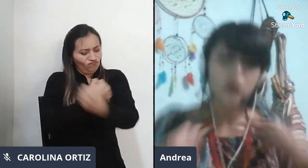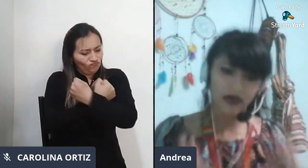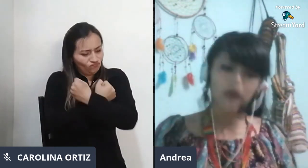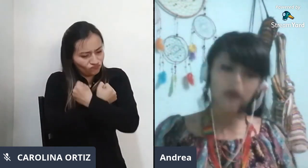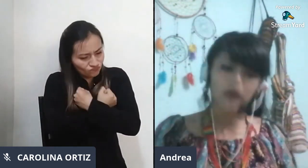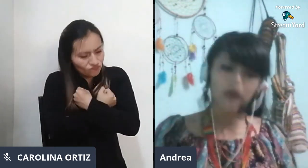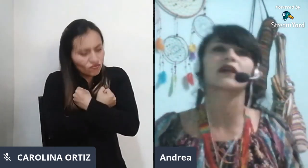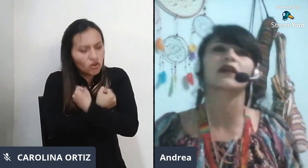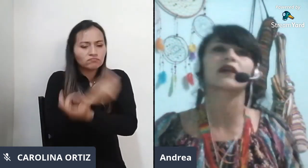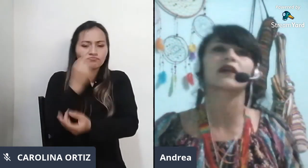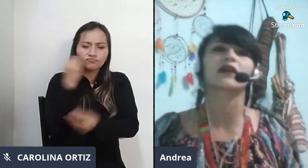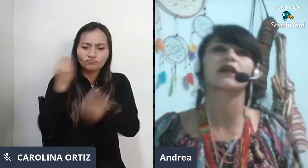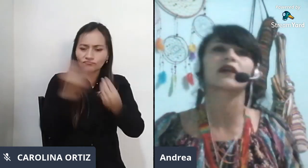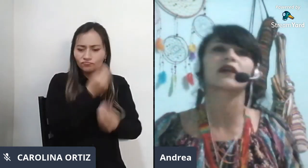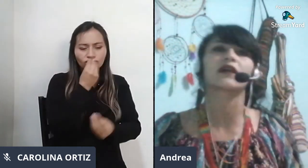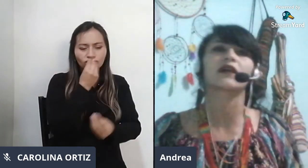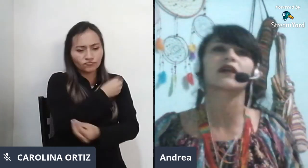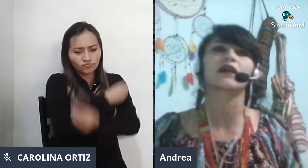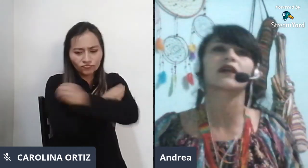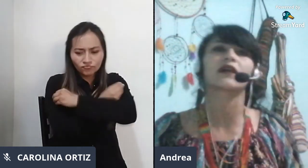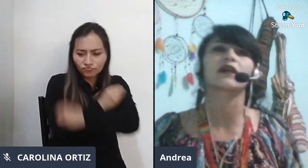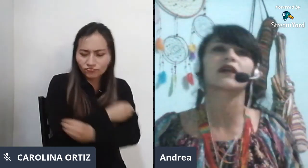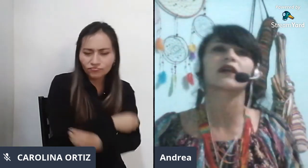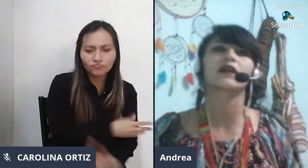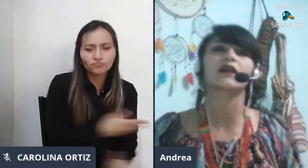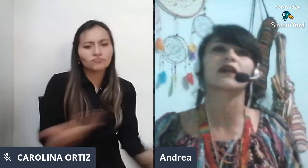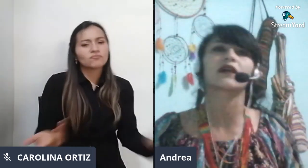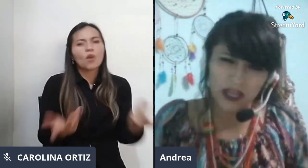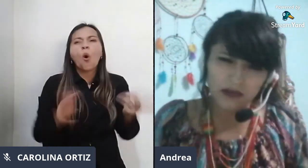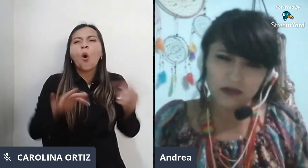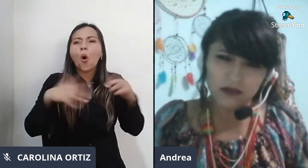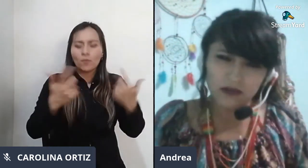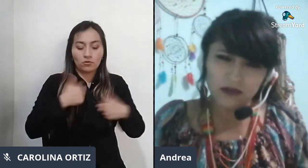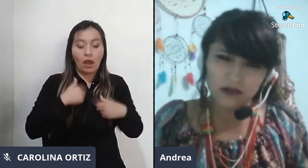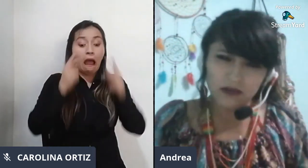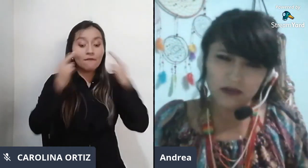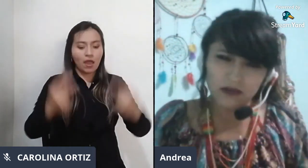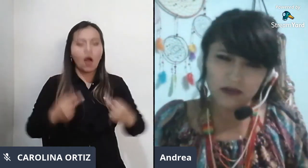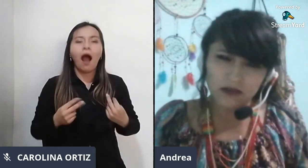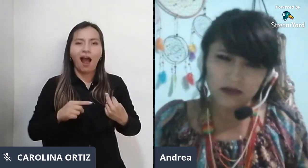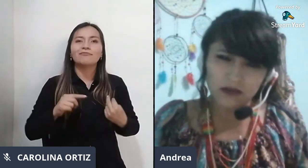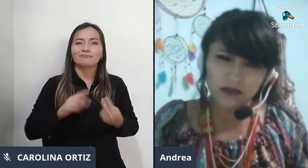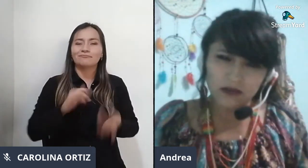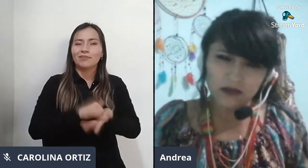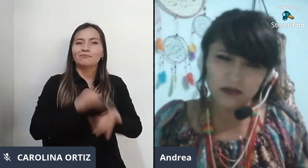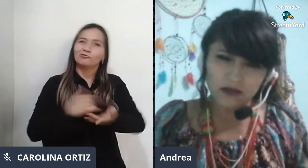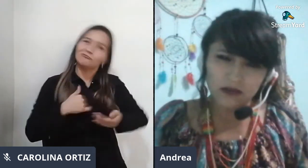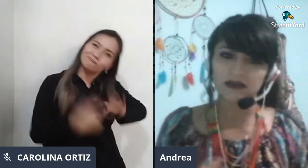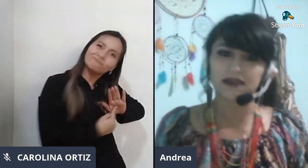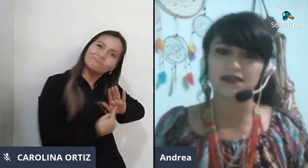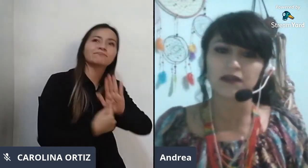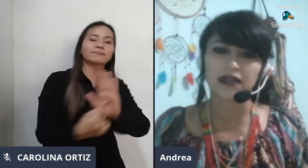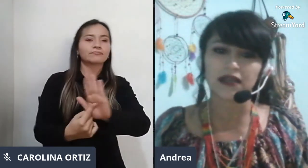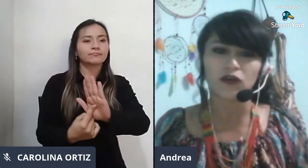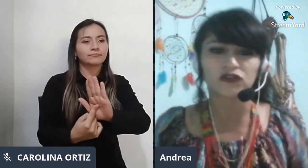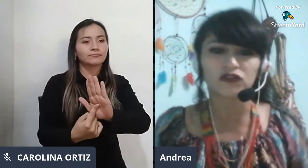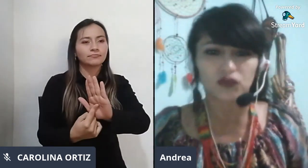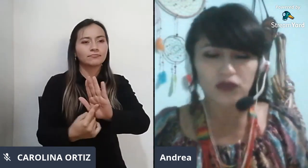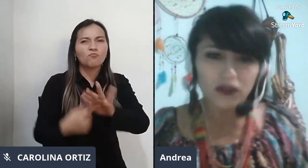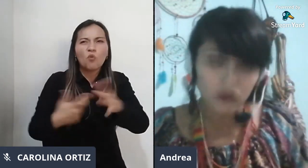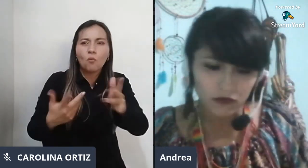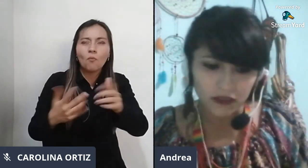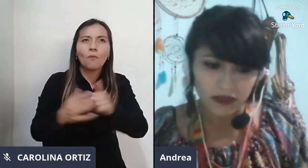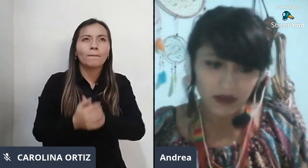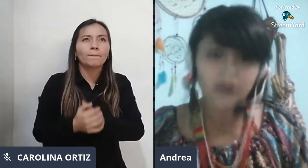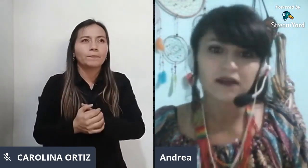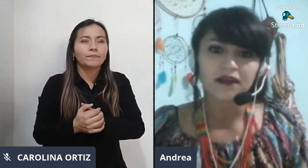los demás, cómo me veo, me proyecto, cómo soy capaz de transformarme y de salir a construir comunidad. Y